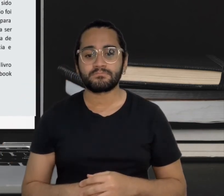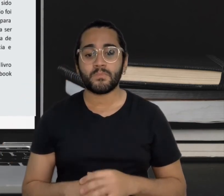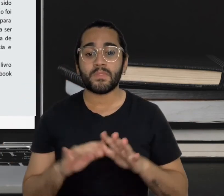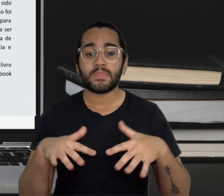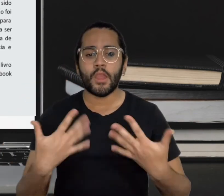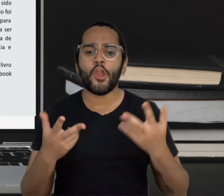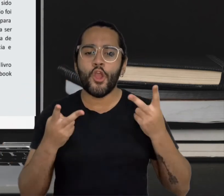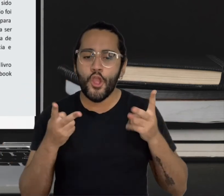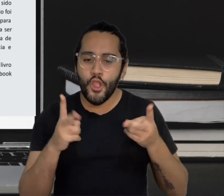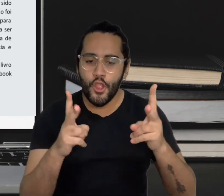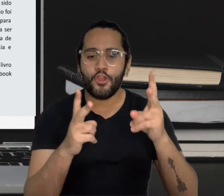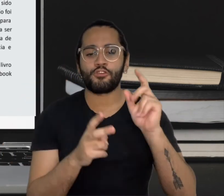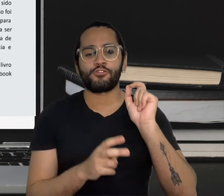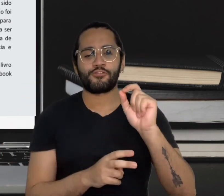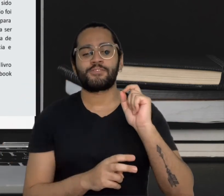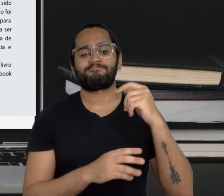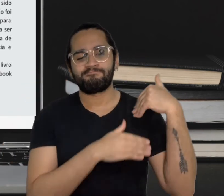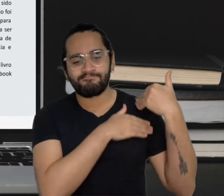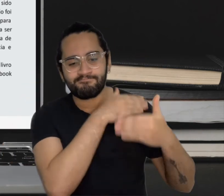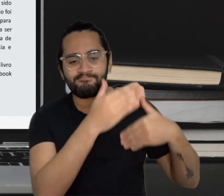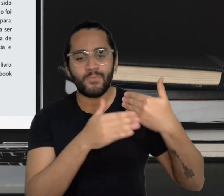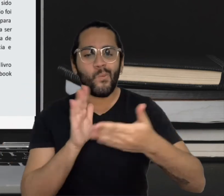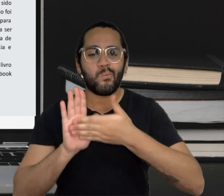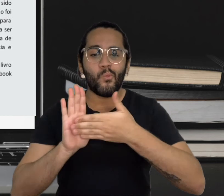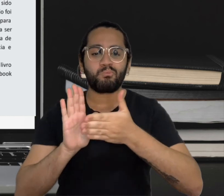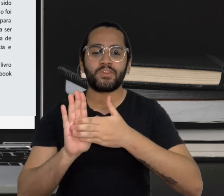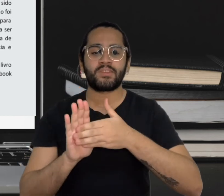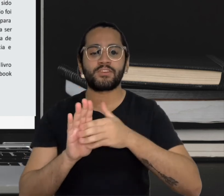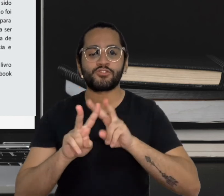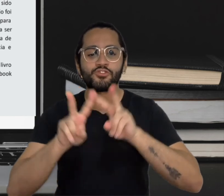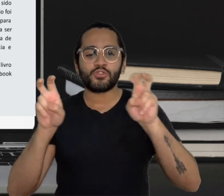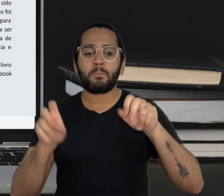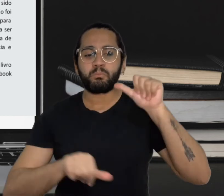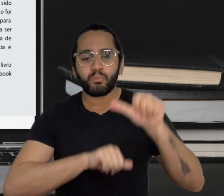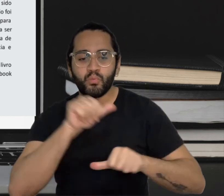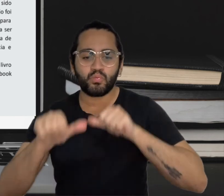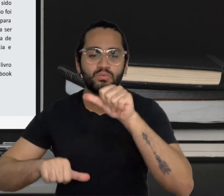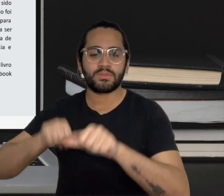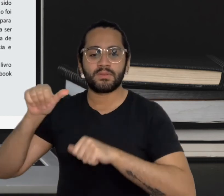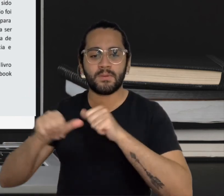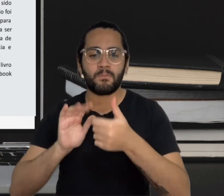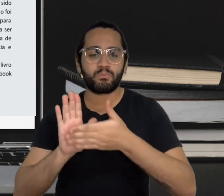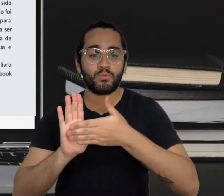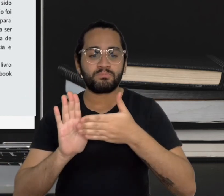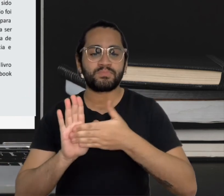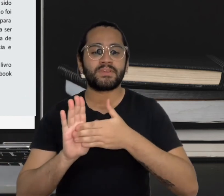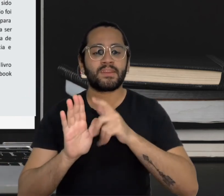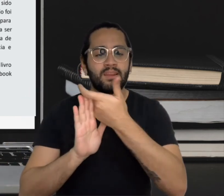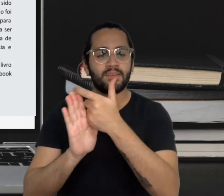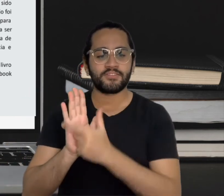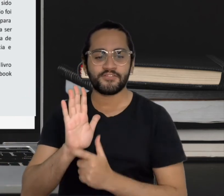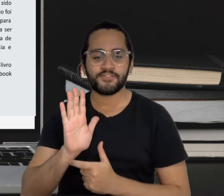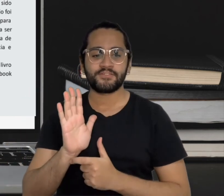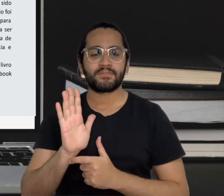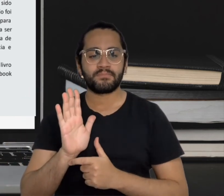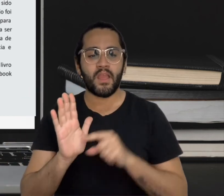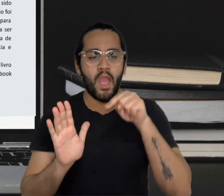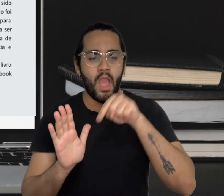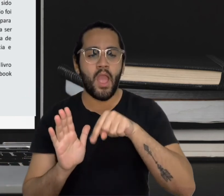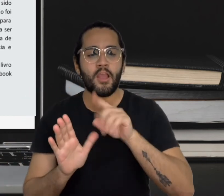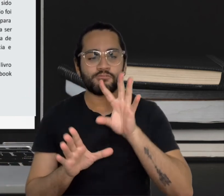Para sua continuidade, há ainda então a proposta de mudar agora a ideia de um glossário para